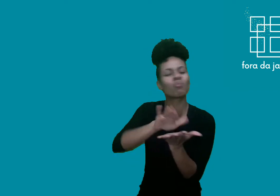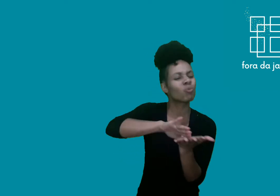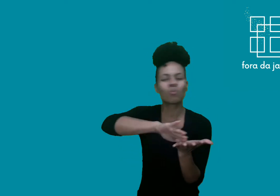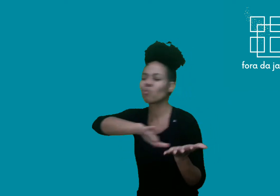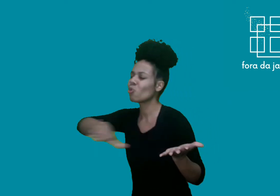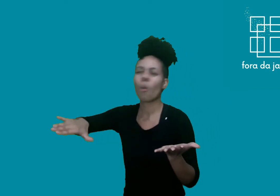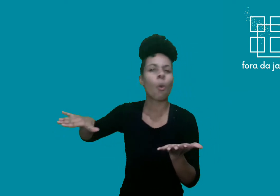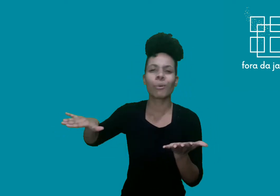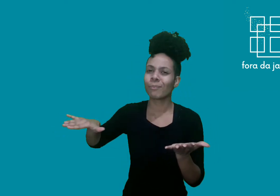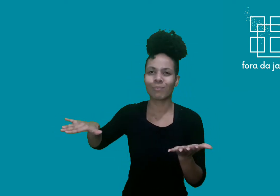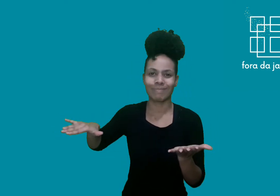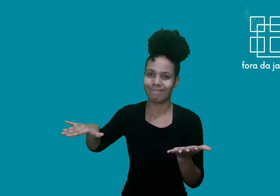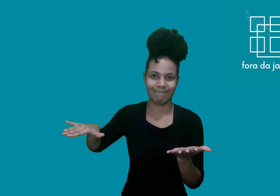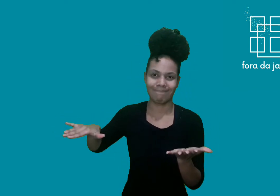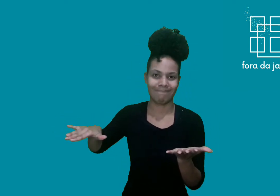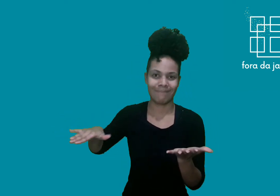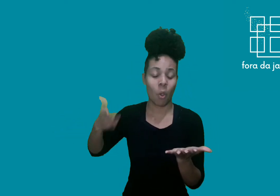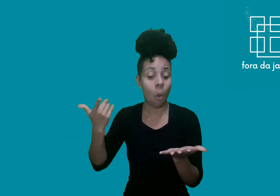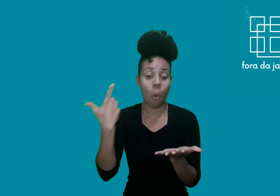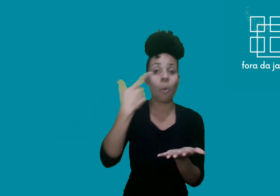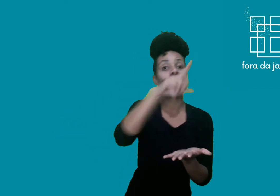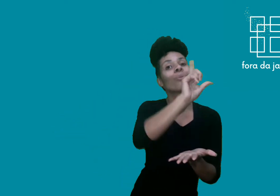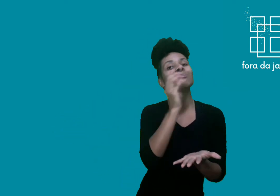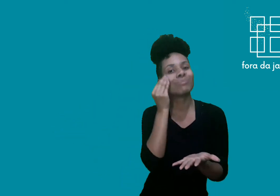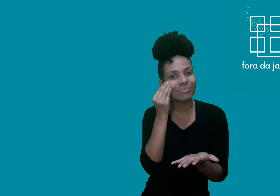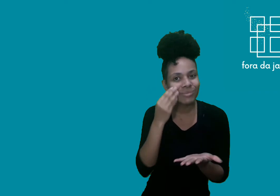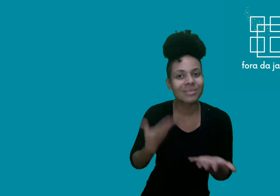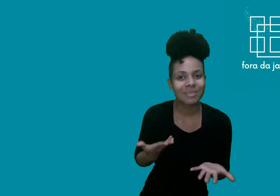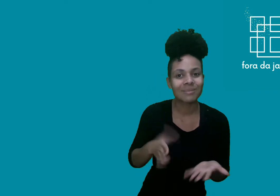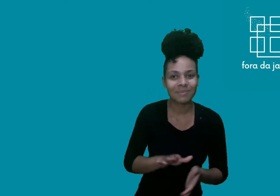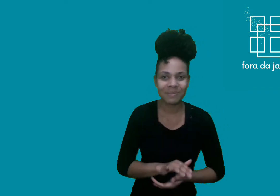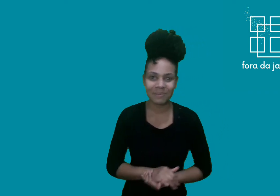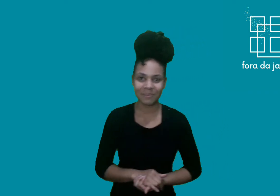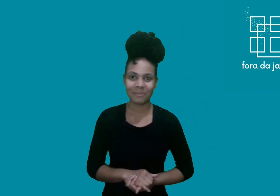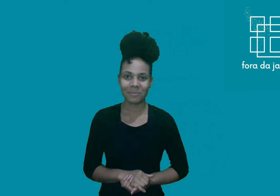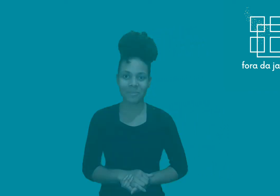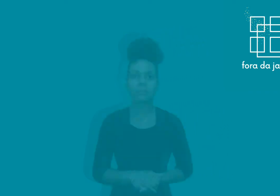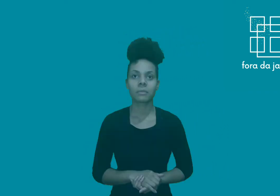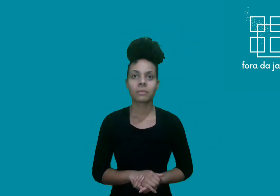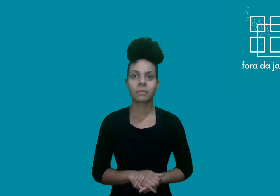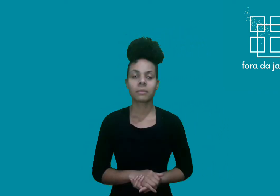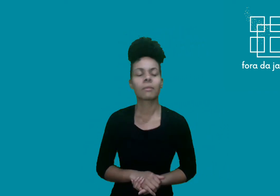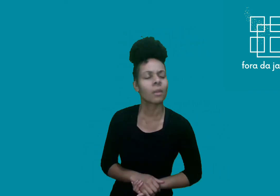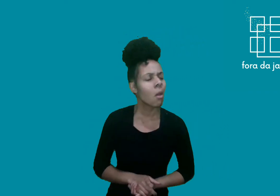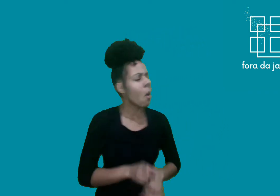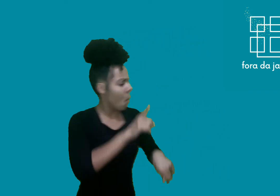ou é do outro, se eu começo a viver aquilo e eu me decepciono, a gente tem que, né, entre aspas, aí,